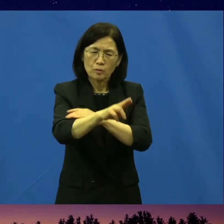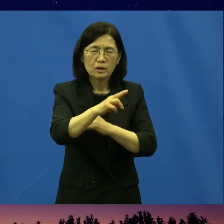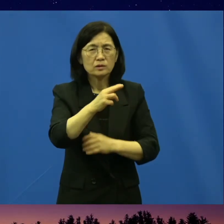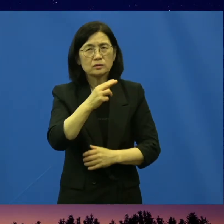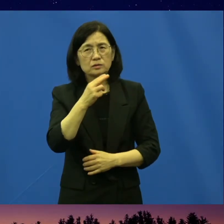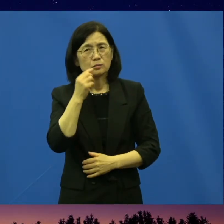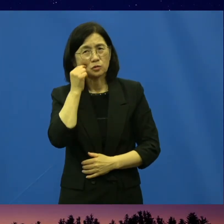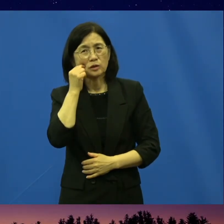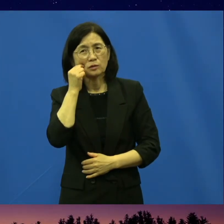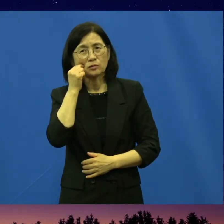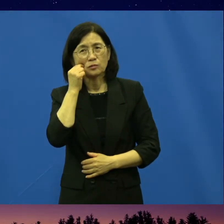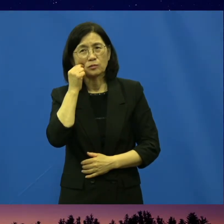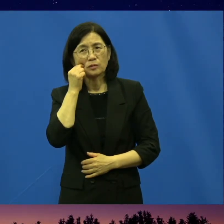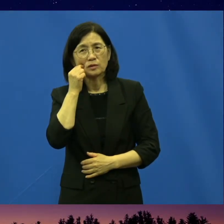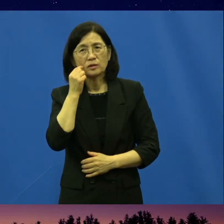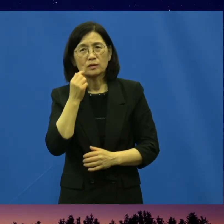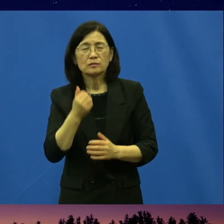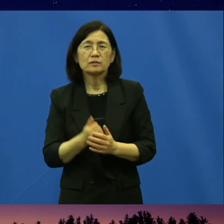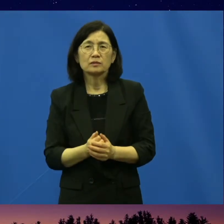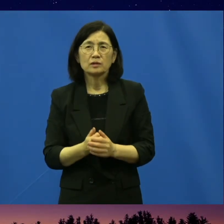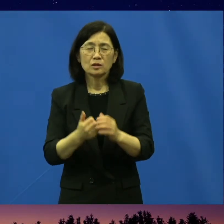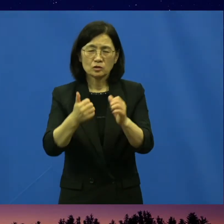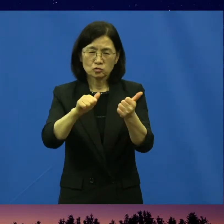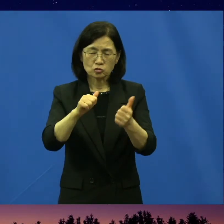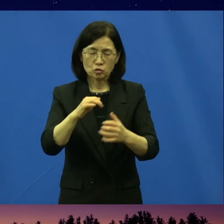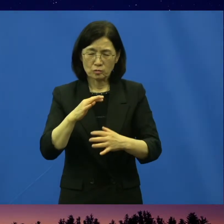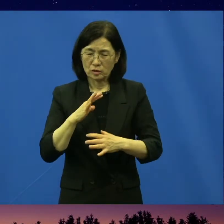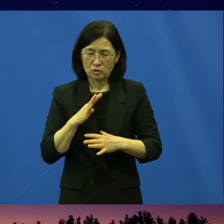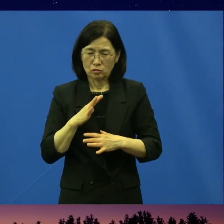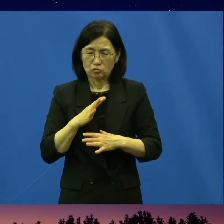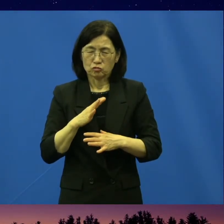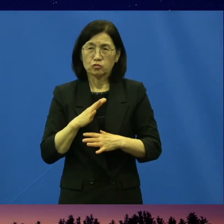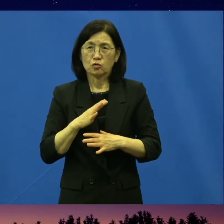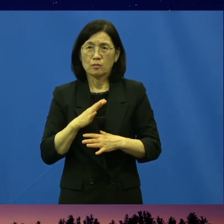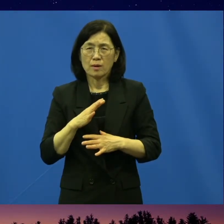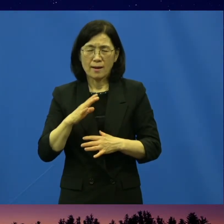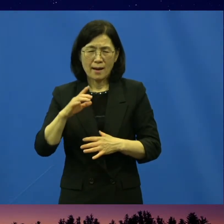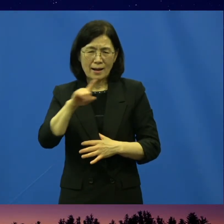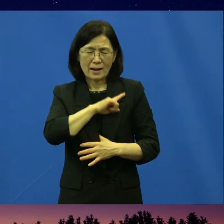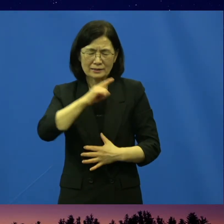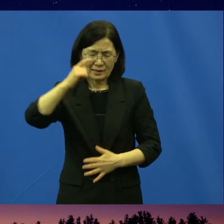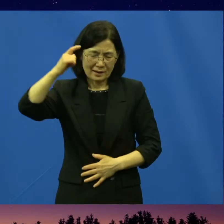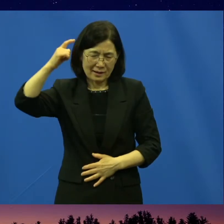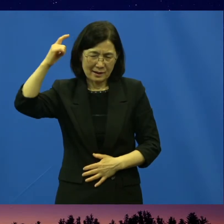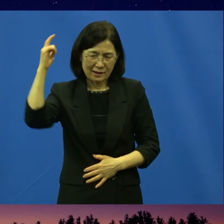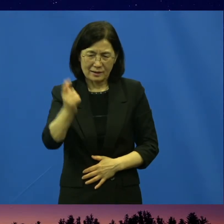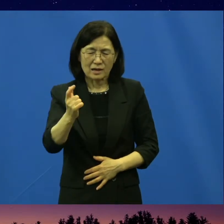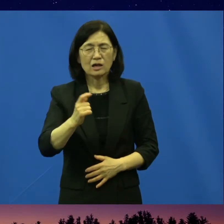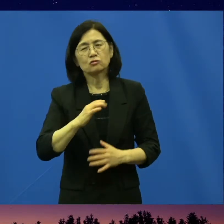같은 것입니다. 이 죽음의 이 두려움은 가장 원초적이고 크고 강력한 것입니다.